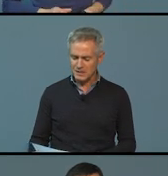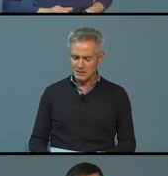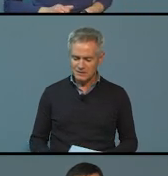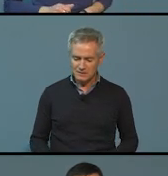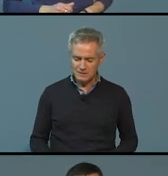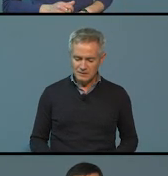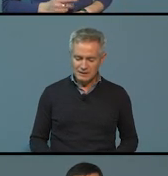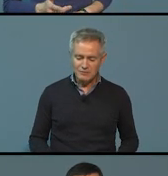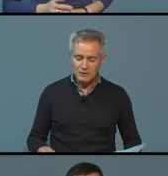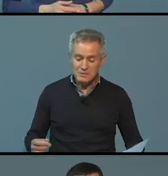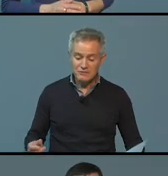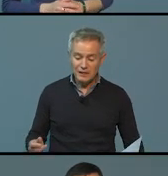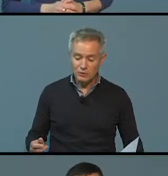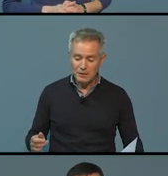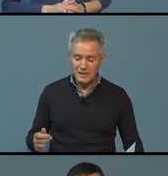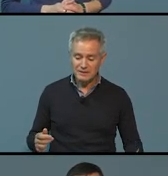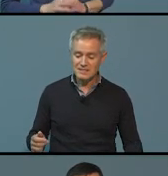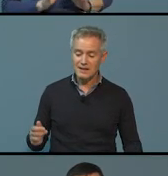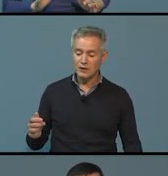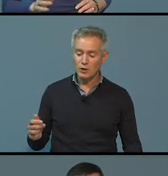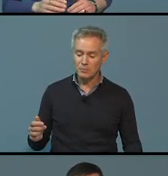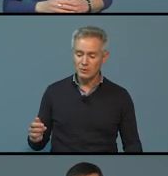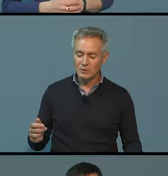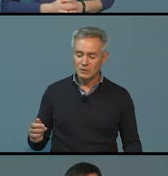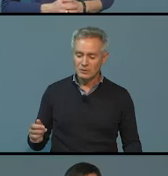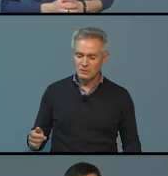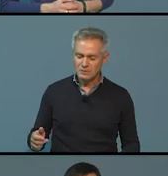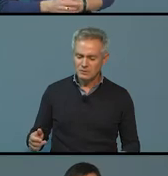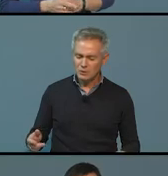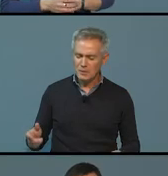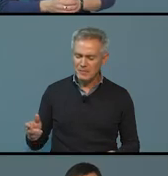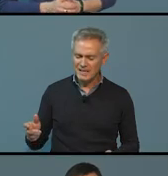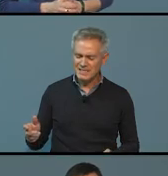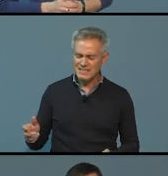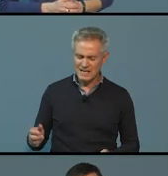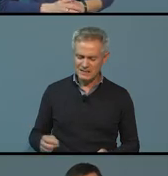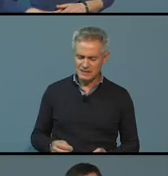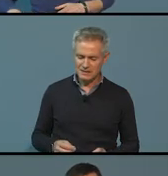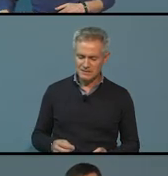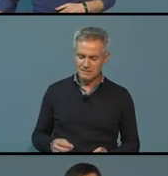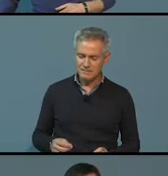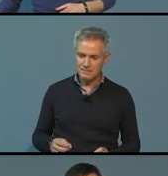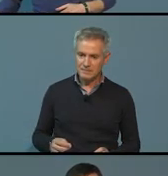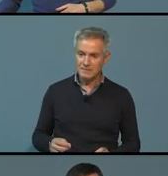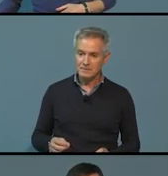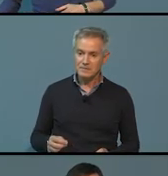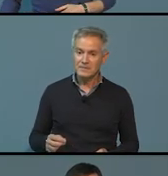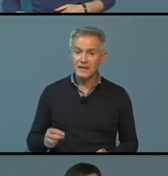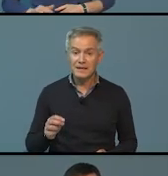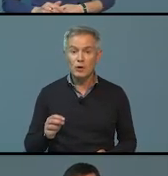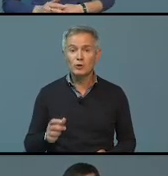Le querce vibrano Quando fu sazia Afferrò in carrozza Lo conducerò alla stazione